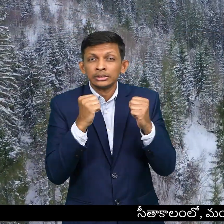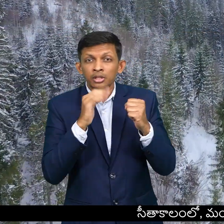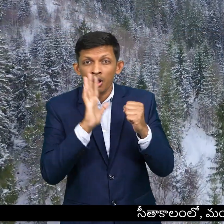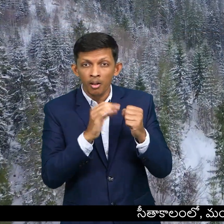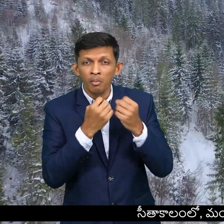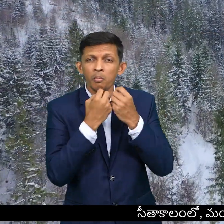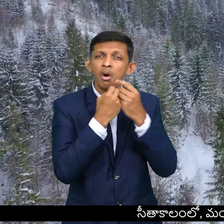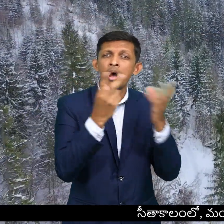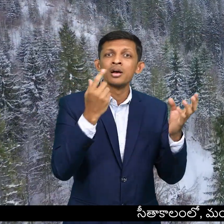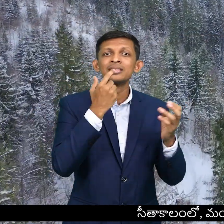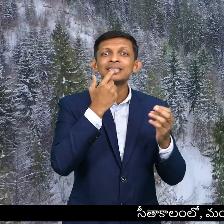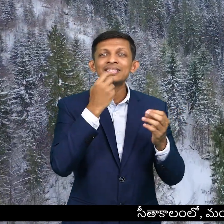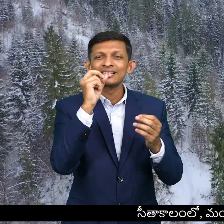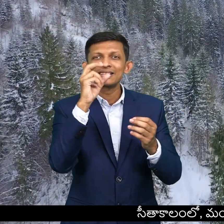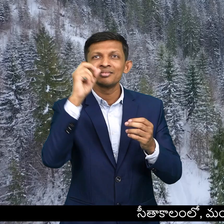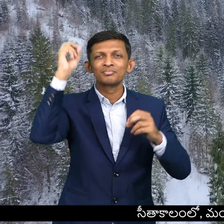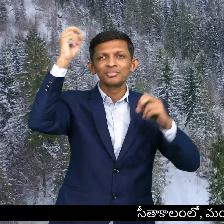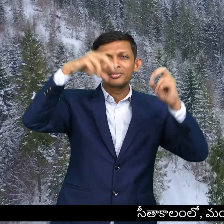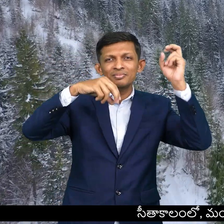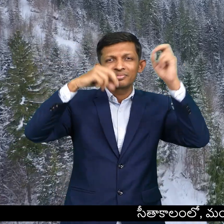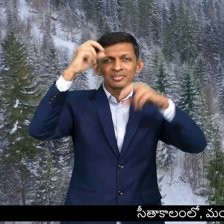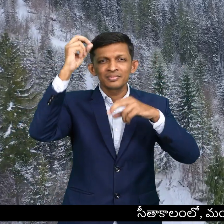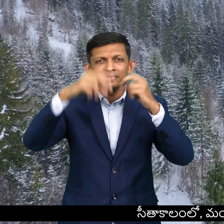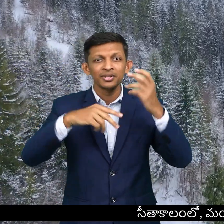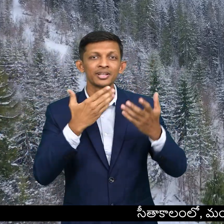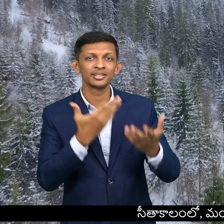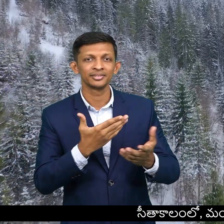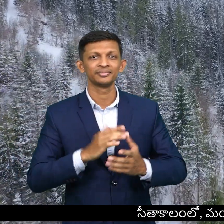శీతాకాలంలో మంచు పడుతూ ఉండవచ్చు.